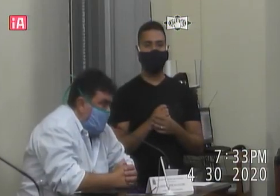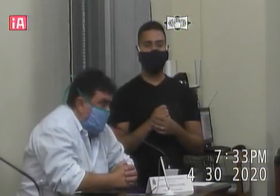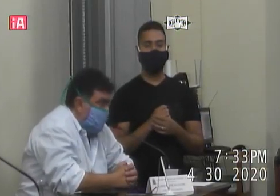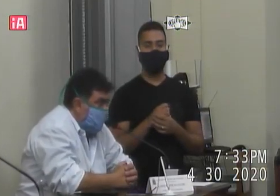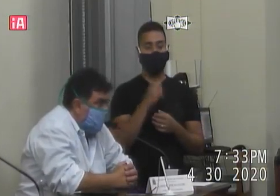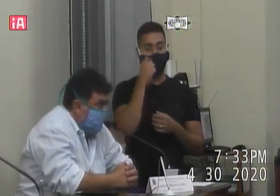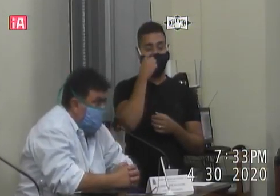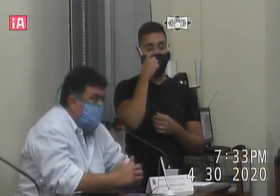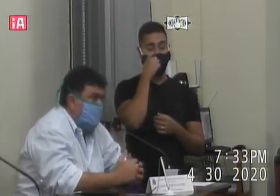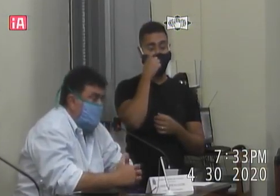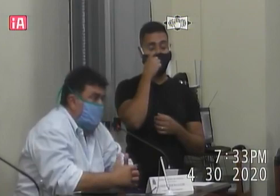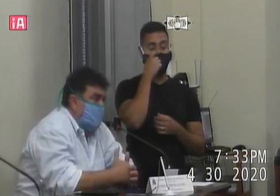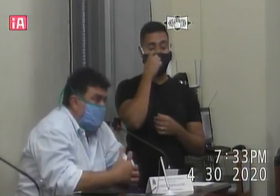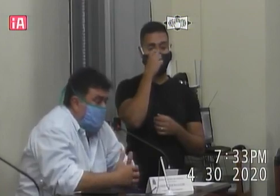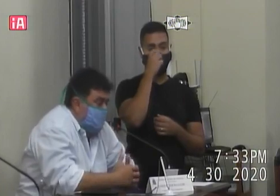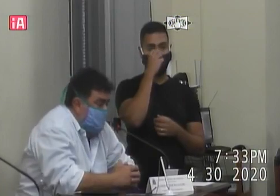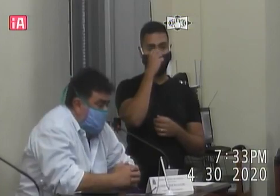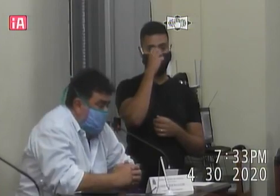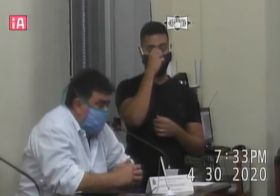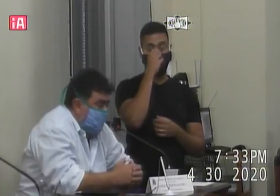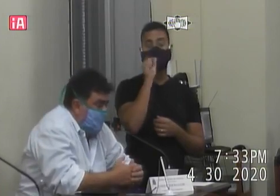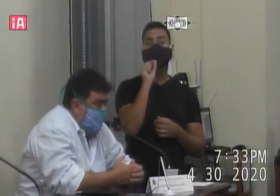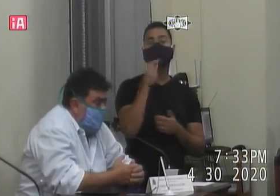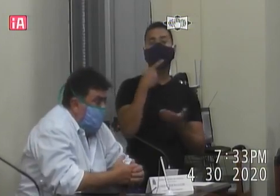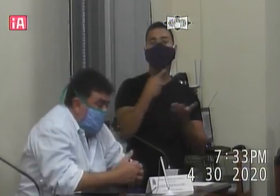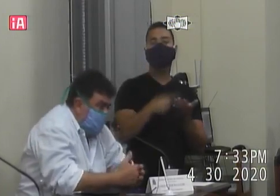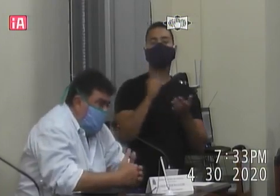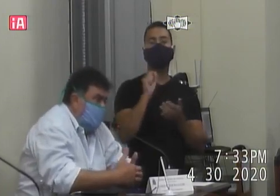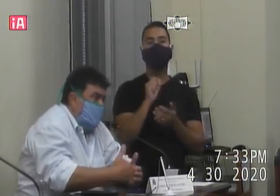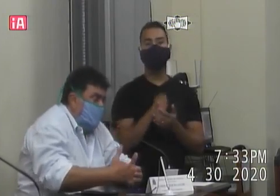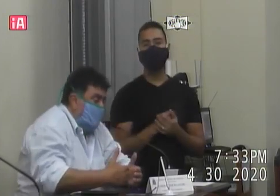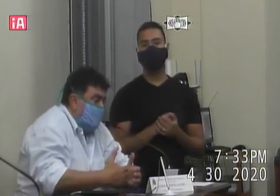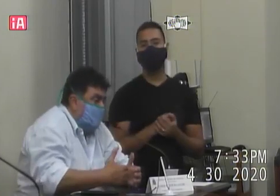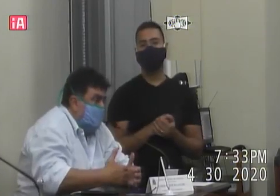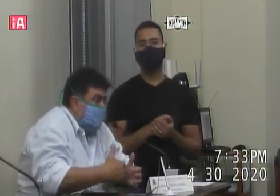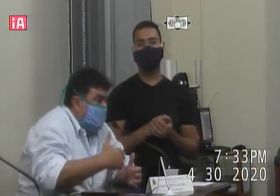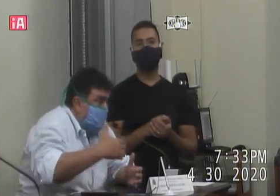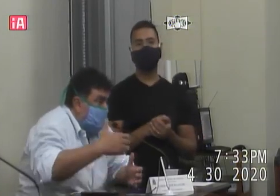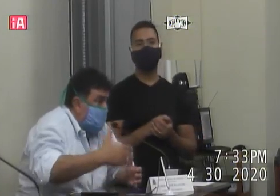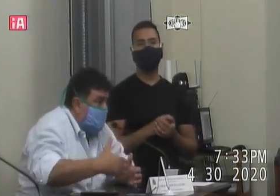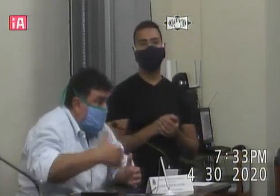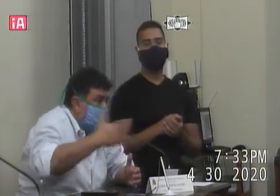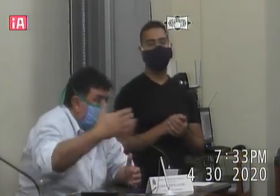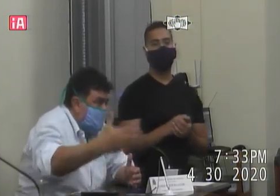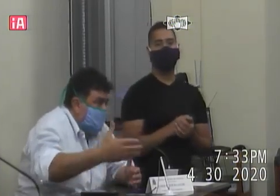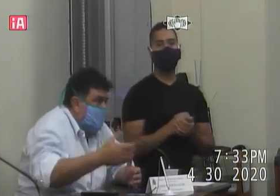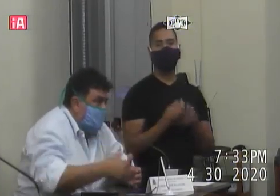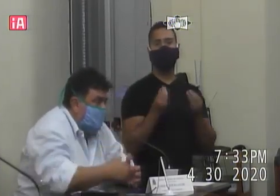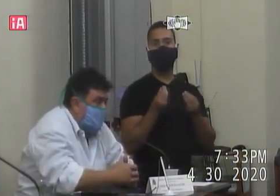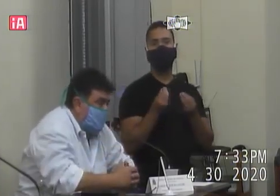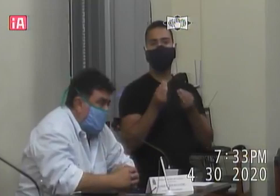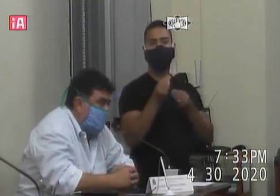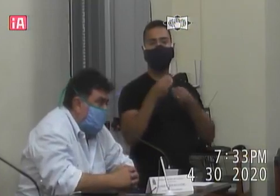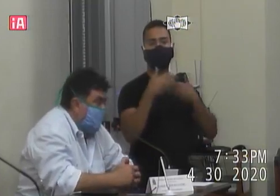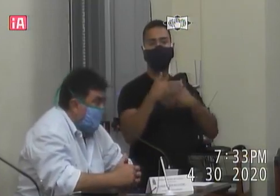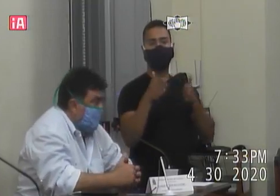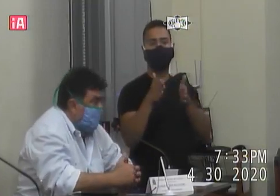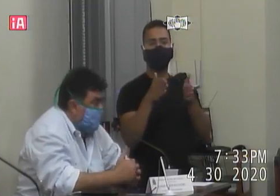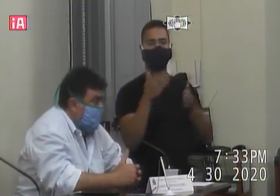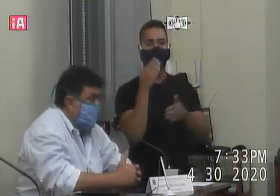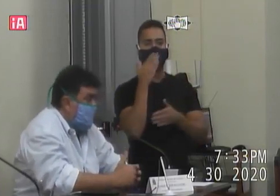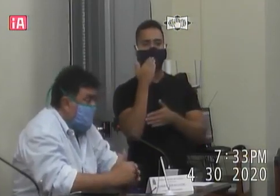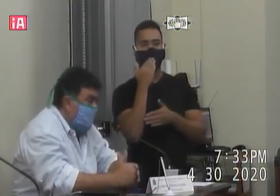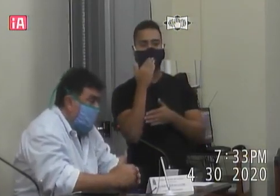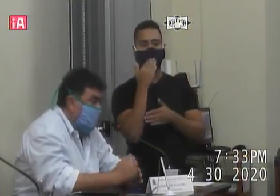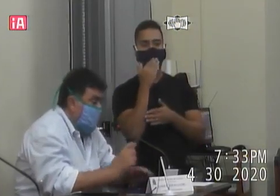Alimentação Escolar do município, né, e o que foi decidido quanto à extensão dos kits alimentares